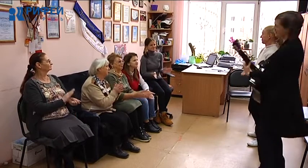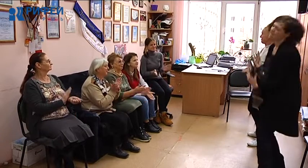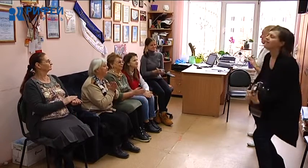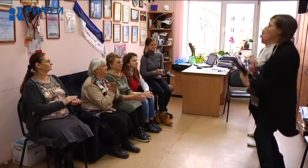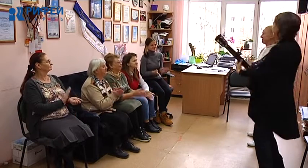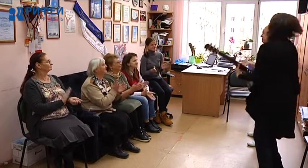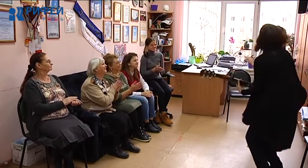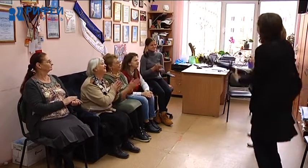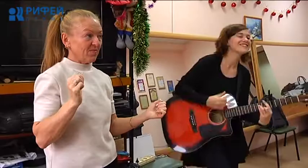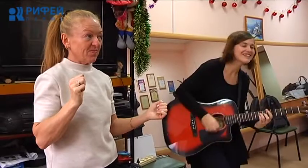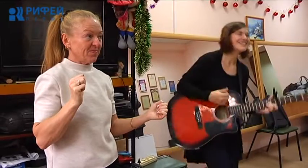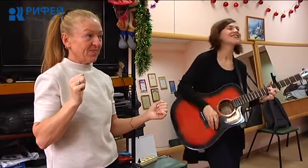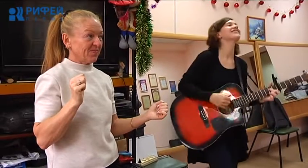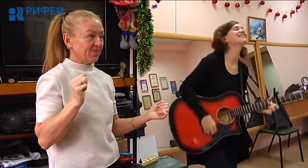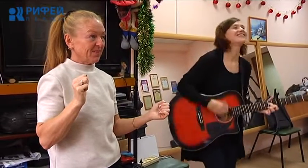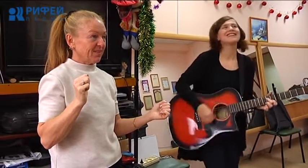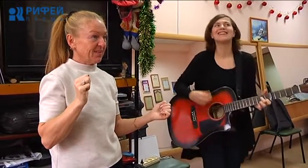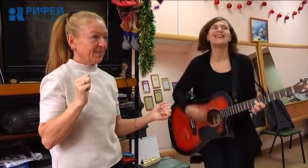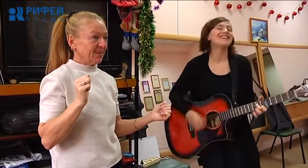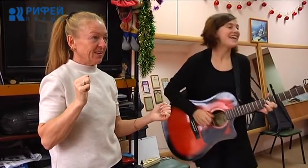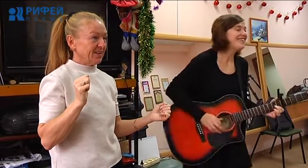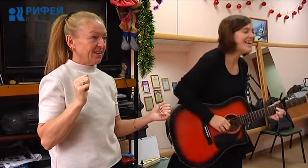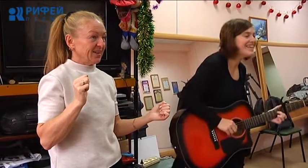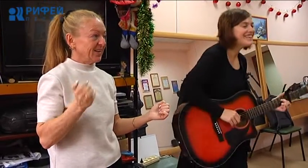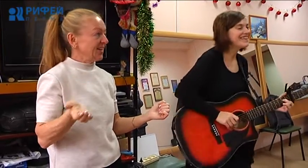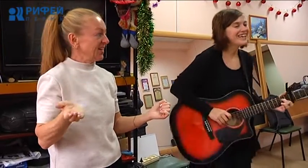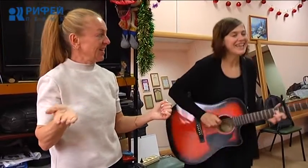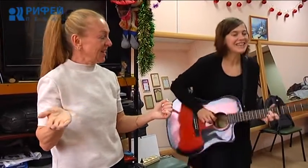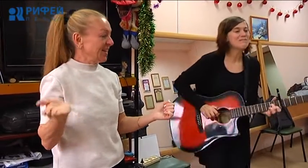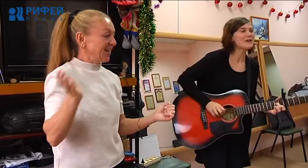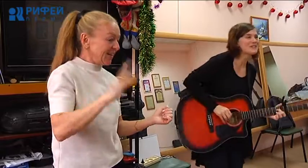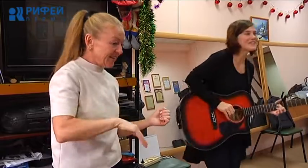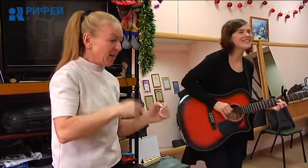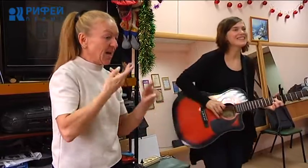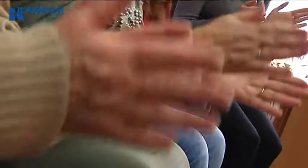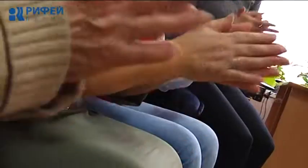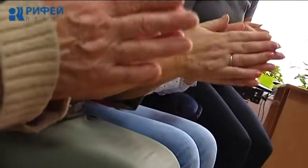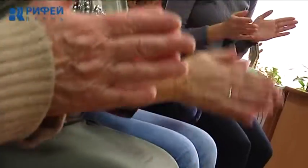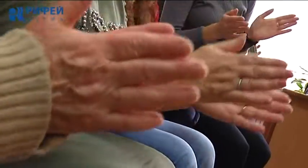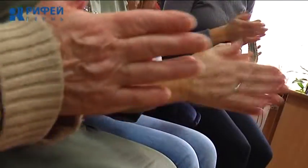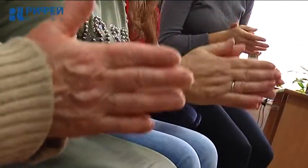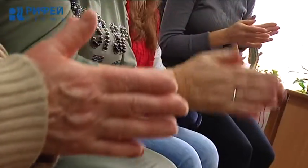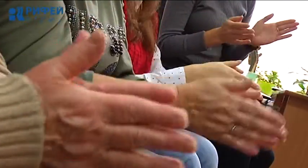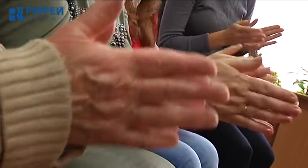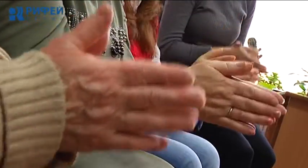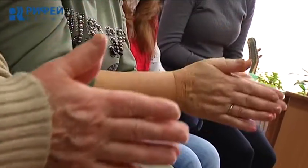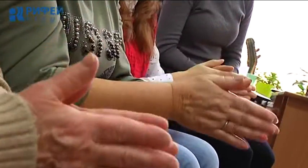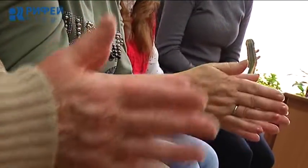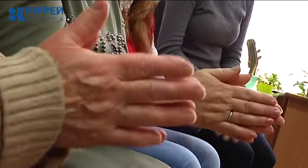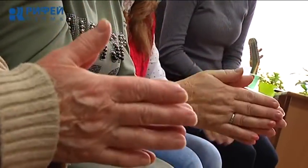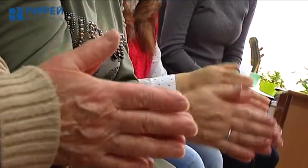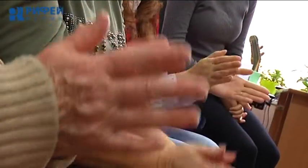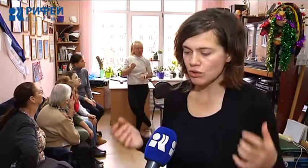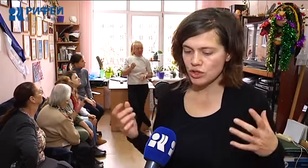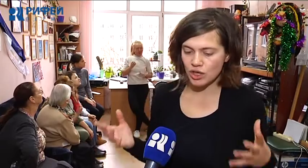глухонемыми. Впервые в жизни их тексты перекладывают на язык жестов. После музыкального эксперимента каждый не прочь повторить